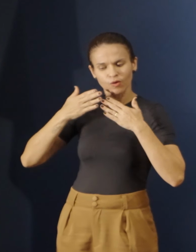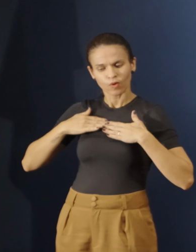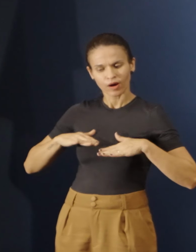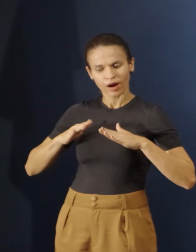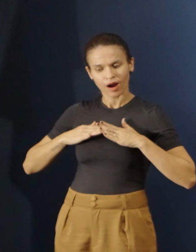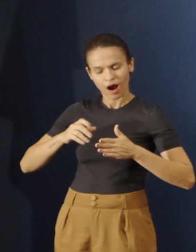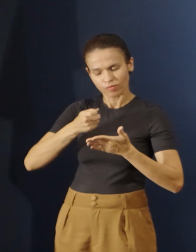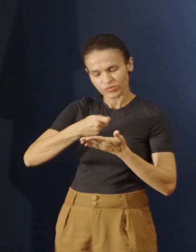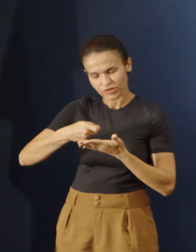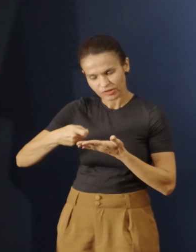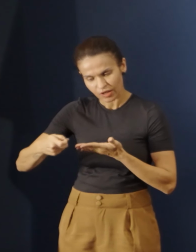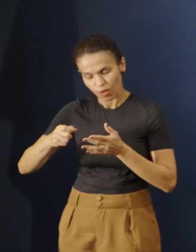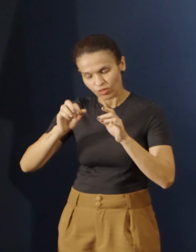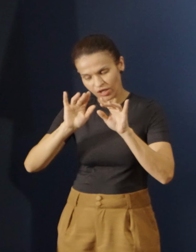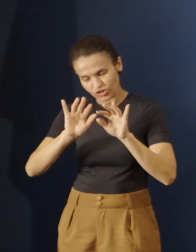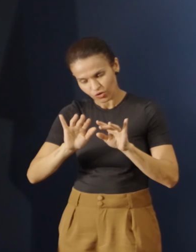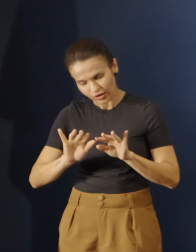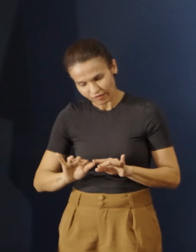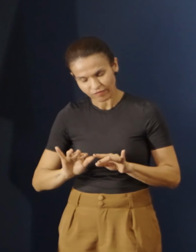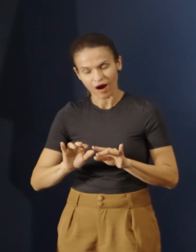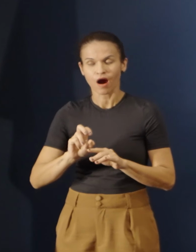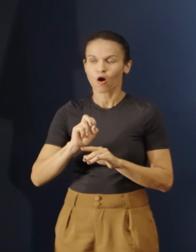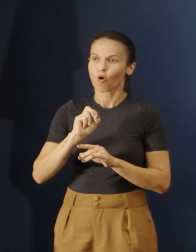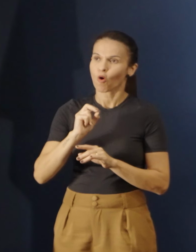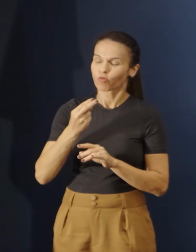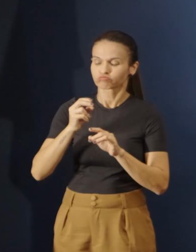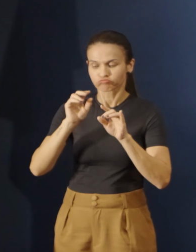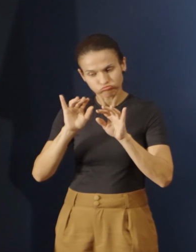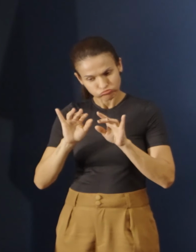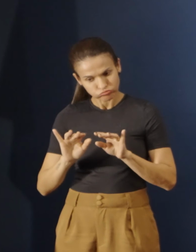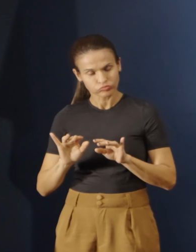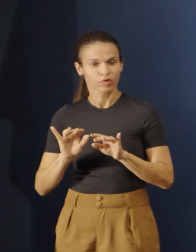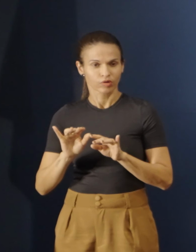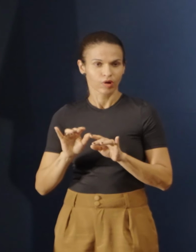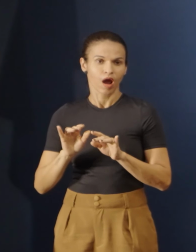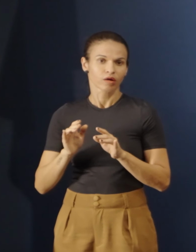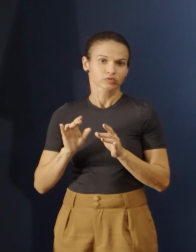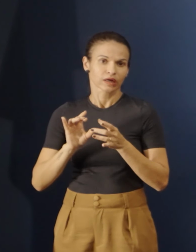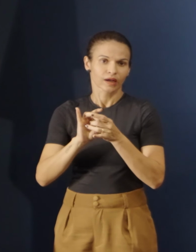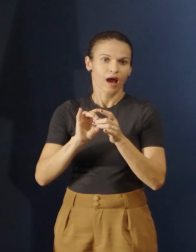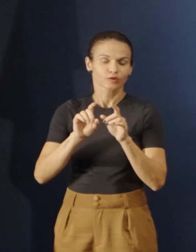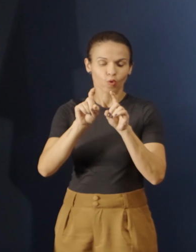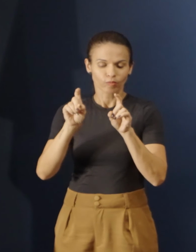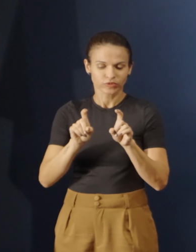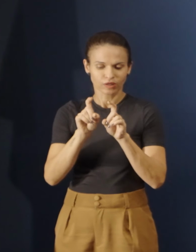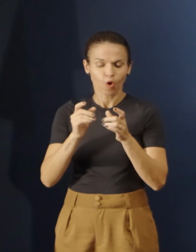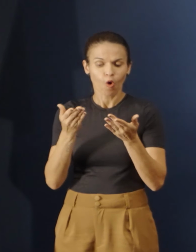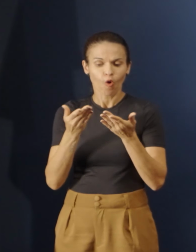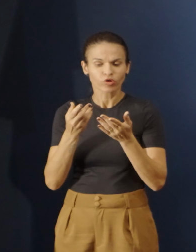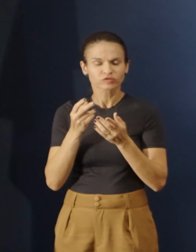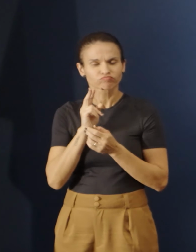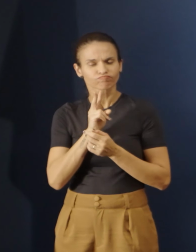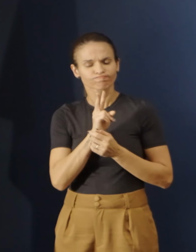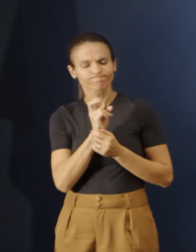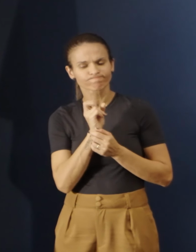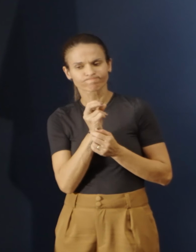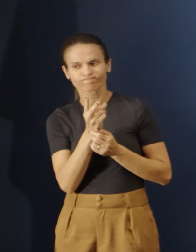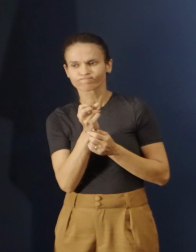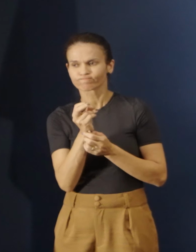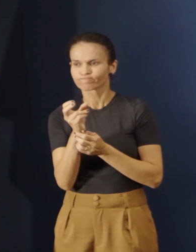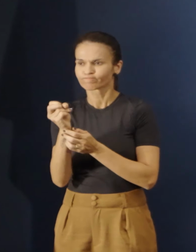escrever, anotar, ou datilografar, ou digitar no caso do computador. Hoje em dia a gente vê várias performances, hoje em